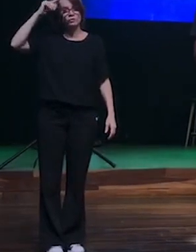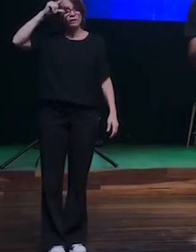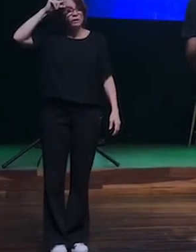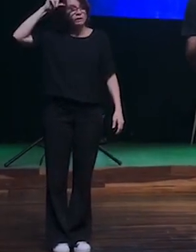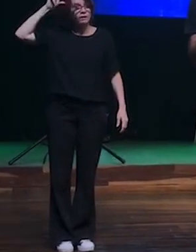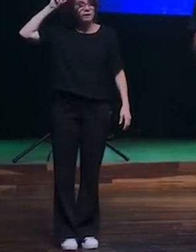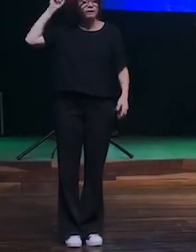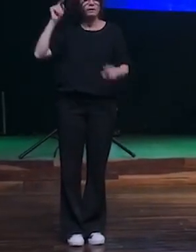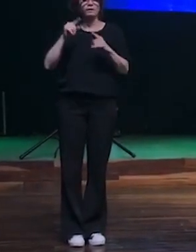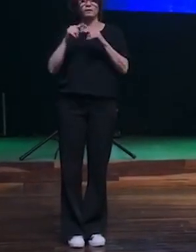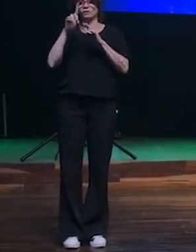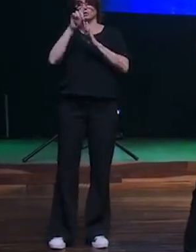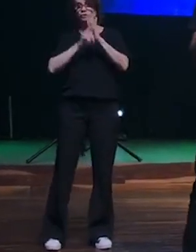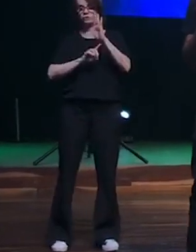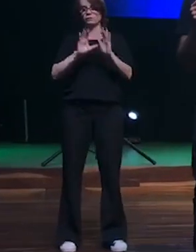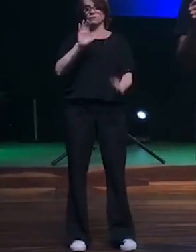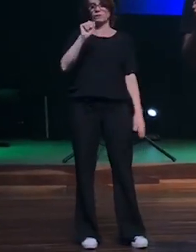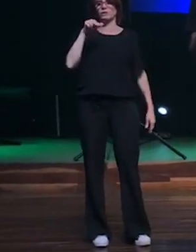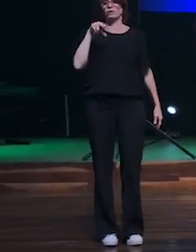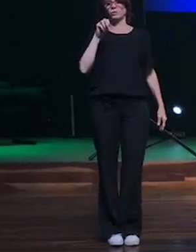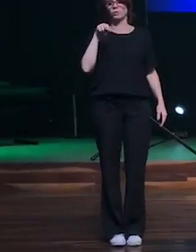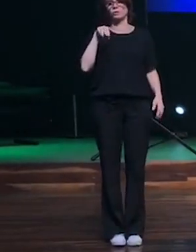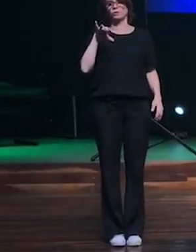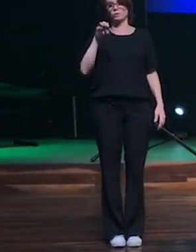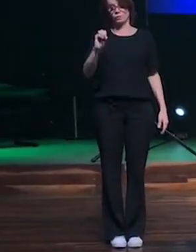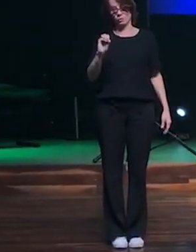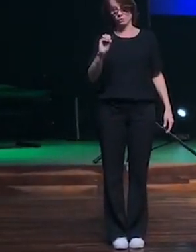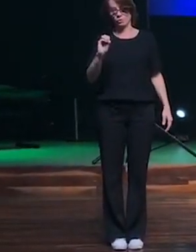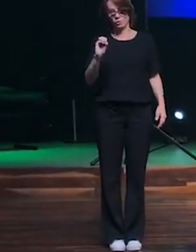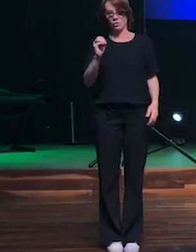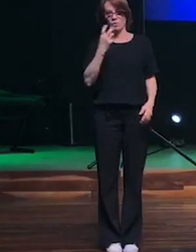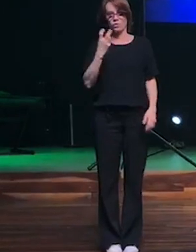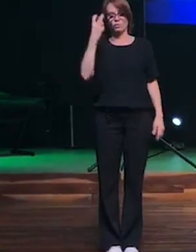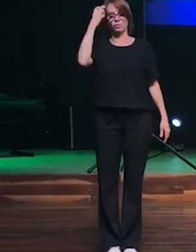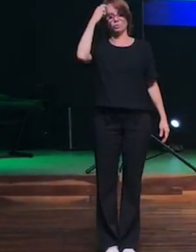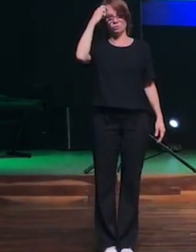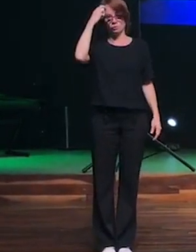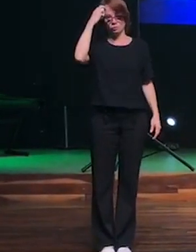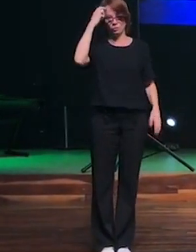direito canônico, cultura judaico-cristã.